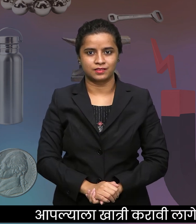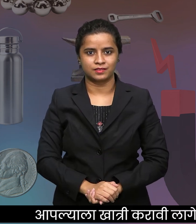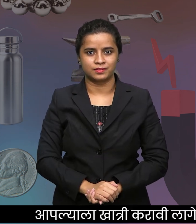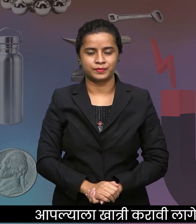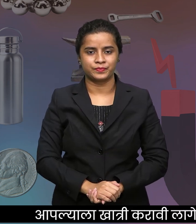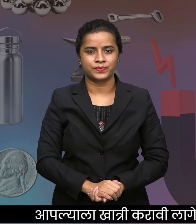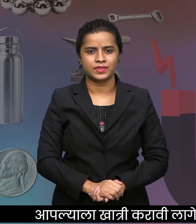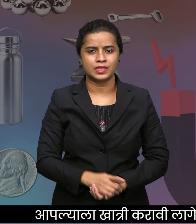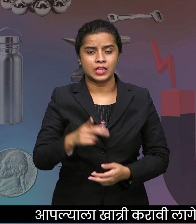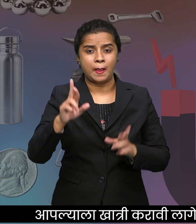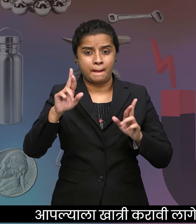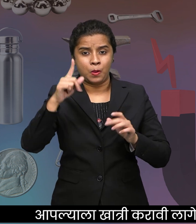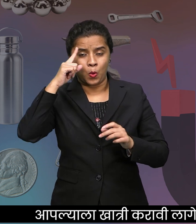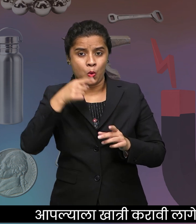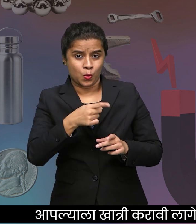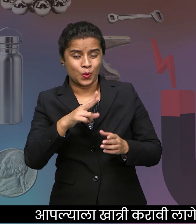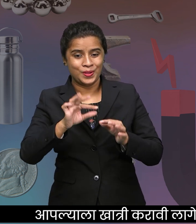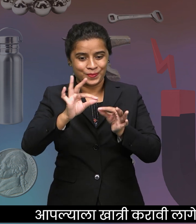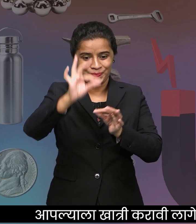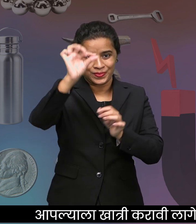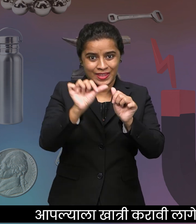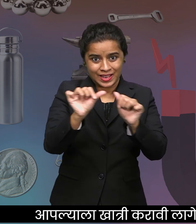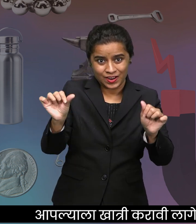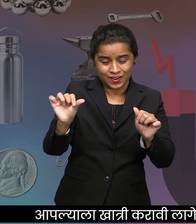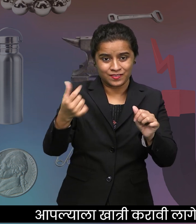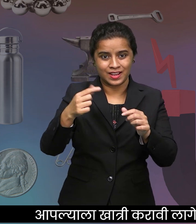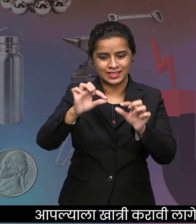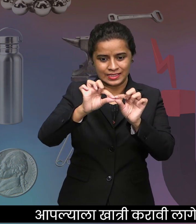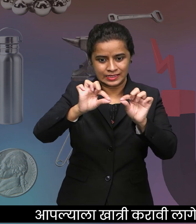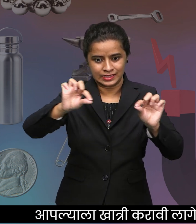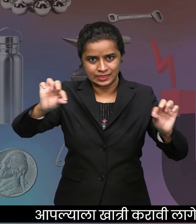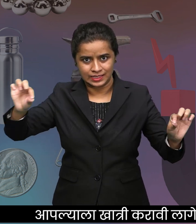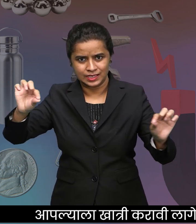आपल्याला खात्री करावी लागेल की धाग्याची लांबी पुरेशी लहान असावी.